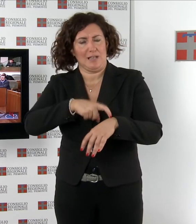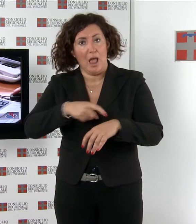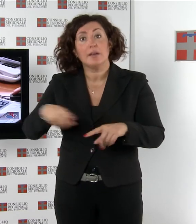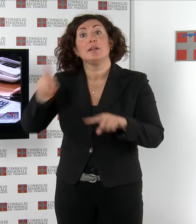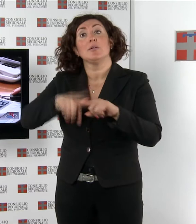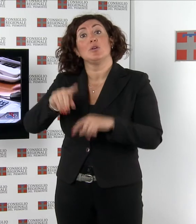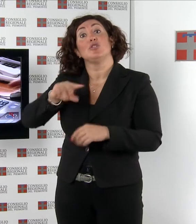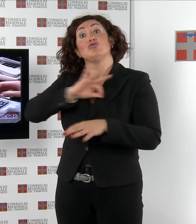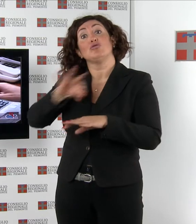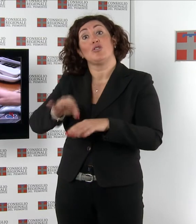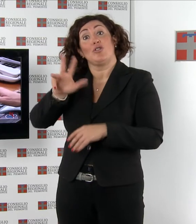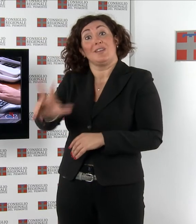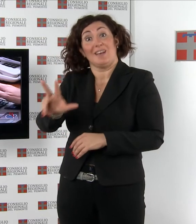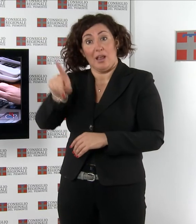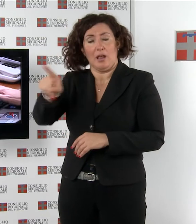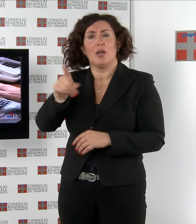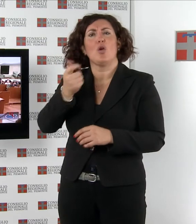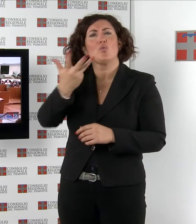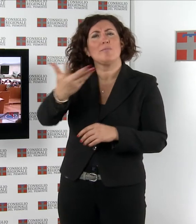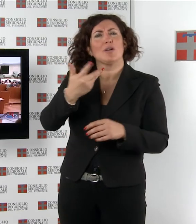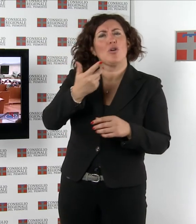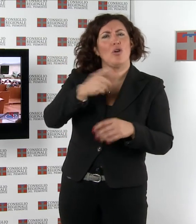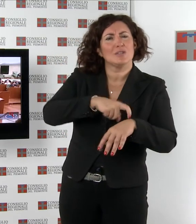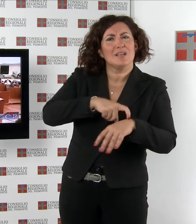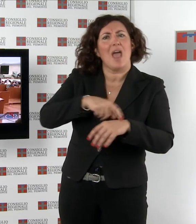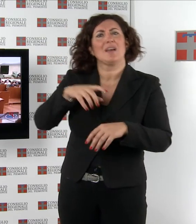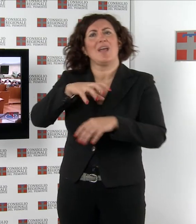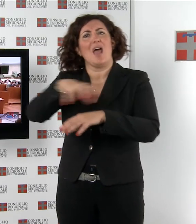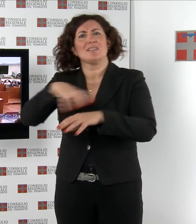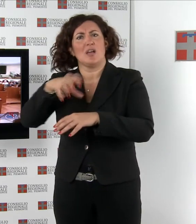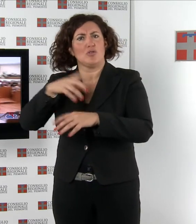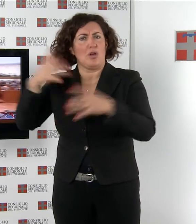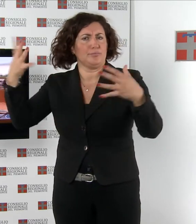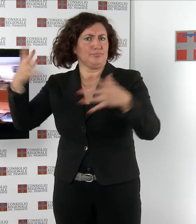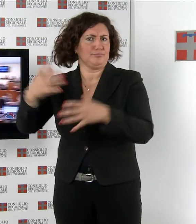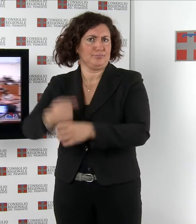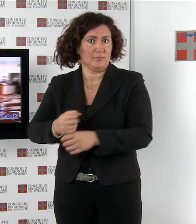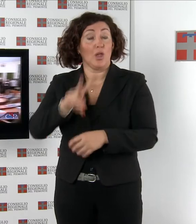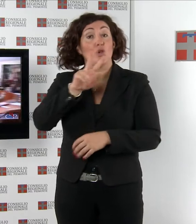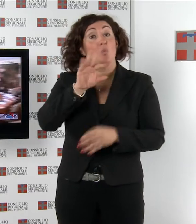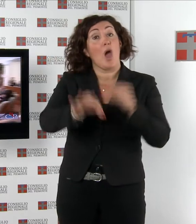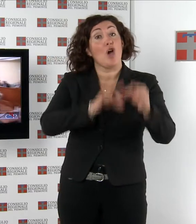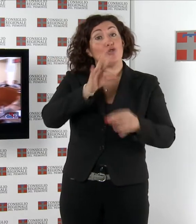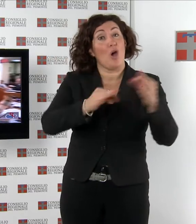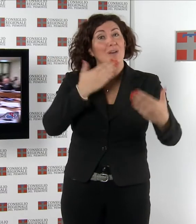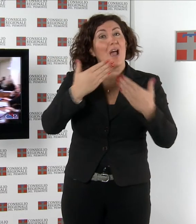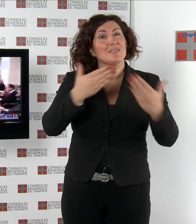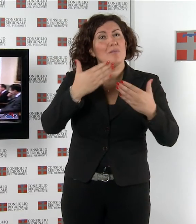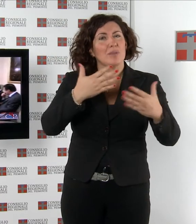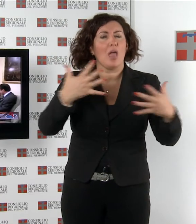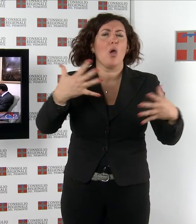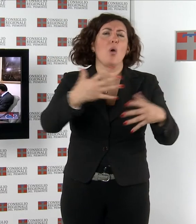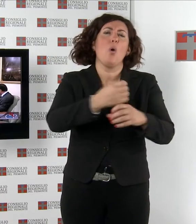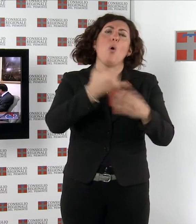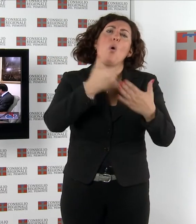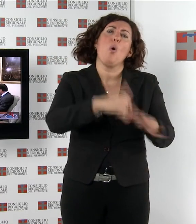la riduzione del numero dei consiglieri e degli assessori. Il 2 ottobre inoltre l'Assemblea ha concluso il dibattito ed ha votato gli ordini del